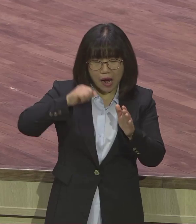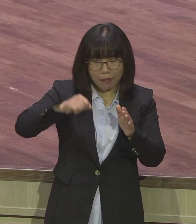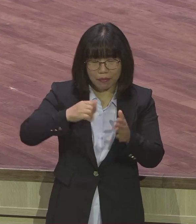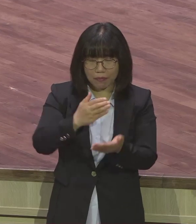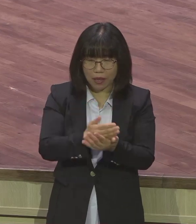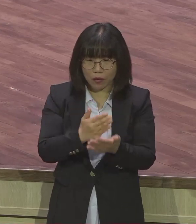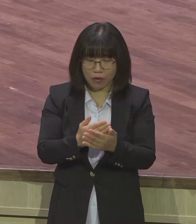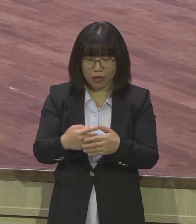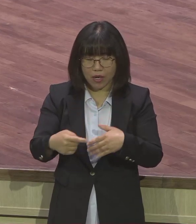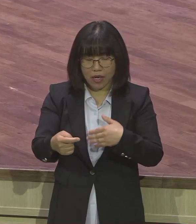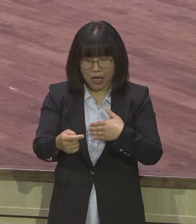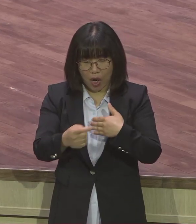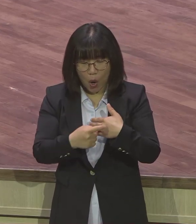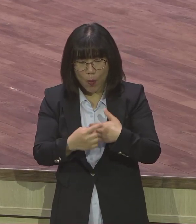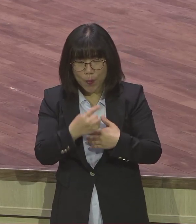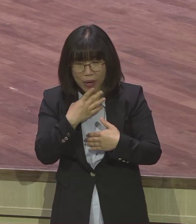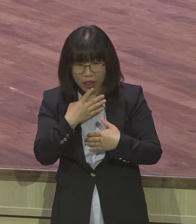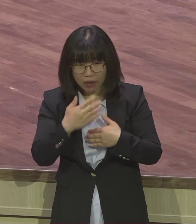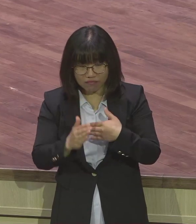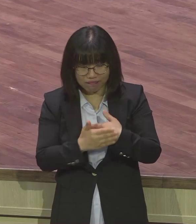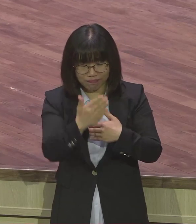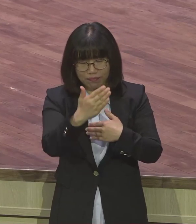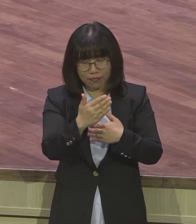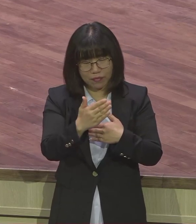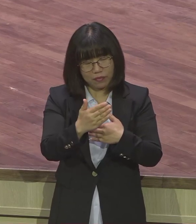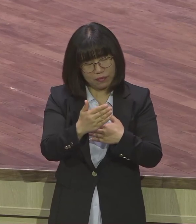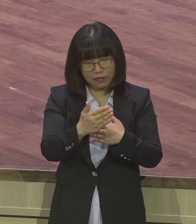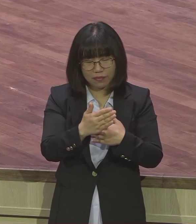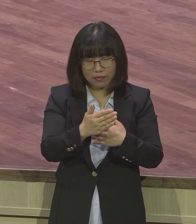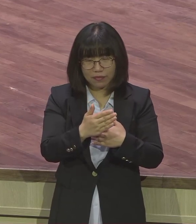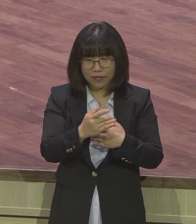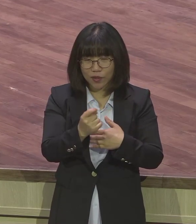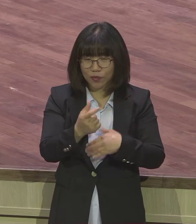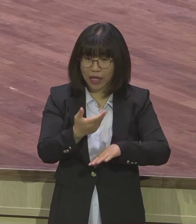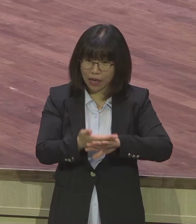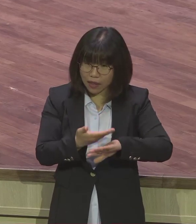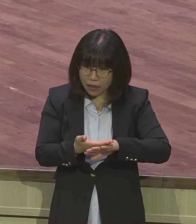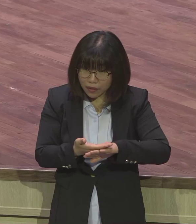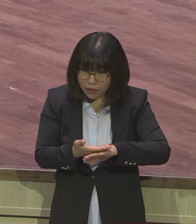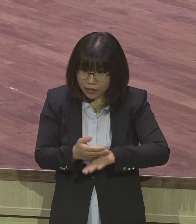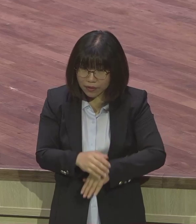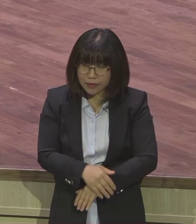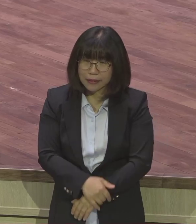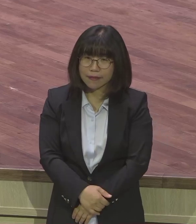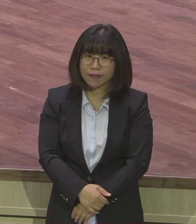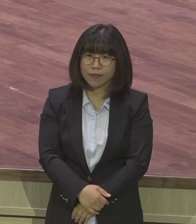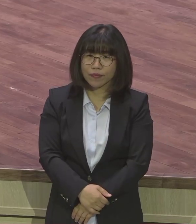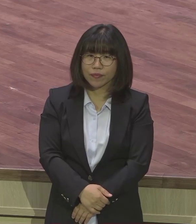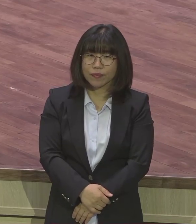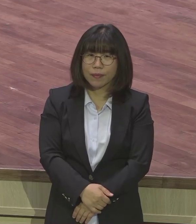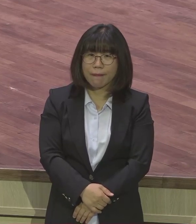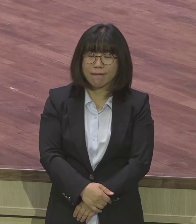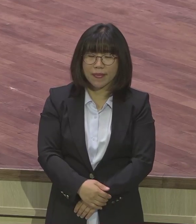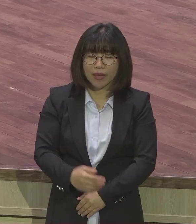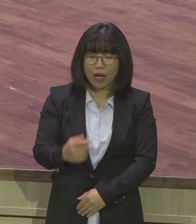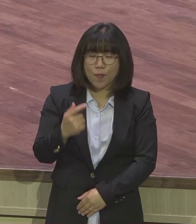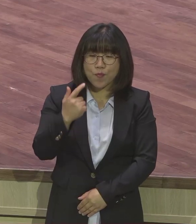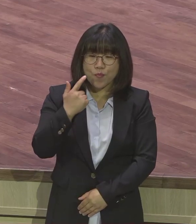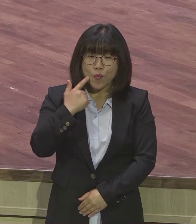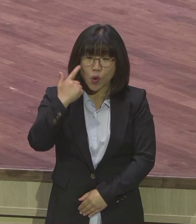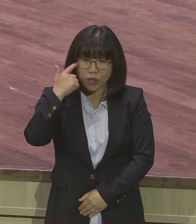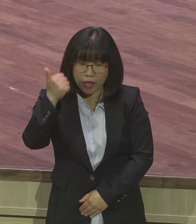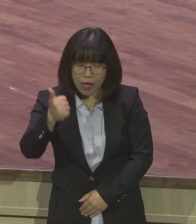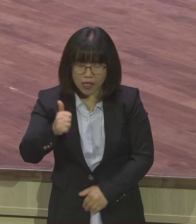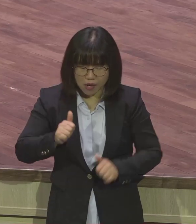꼬라지가 이래 가지고 무슨 세계 복음하고 무슨 또 지역 복음하냐? 그렇지 않 그렇게 하지 않겠어요? 교회가 담임 목사가 열정을 해서